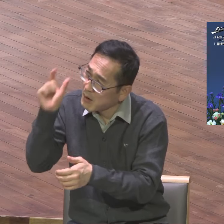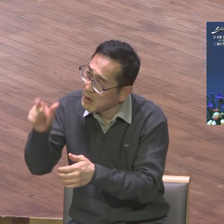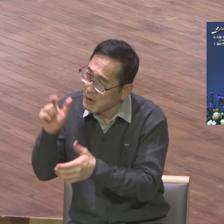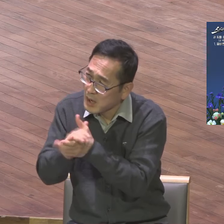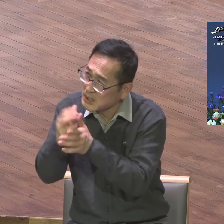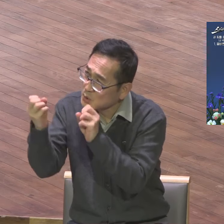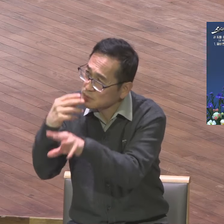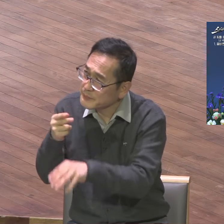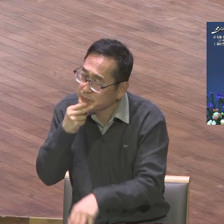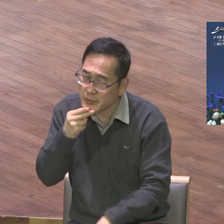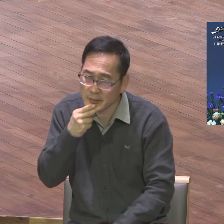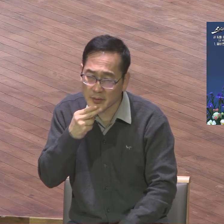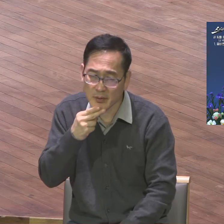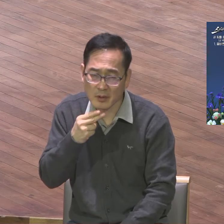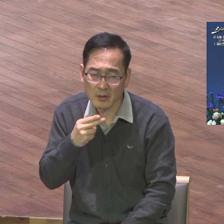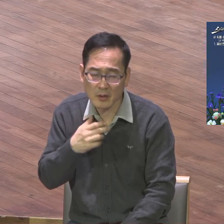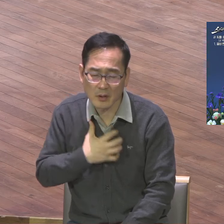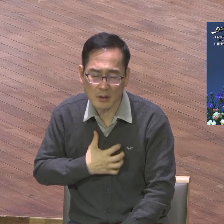같은